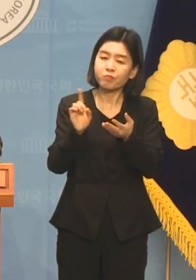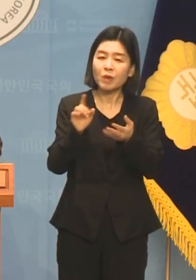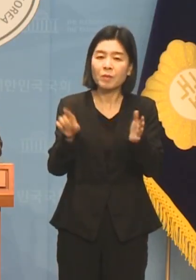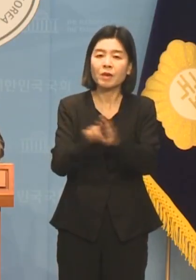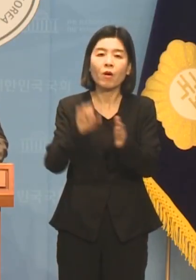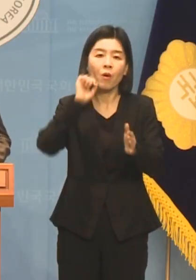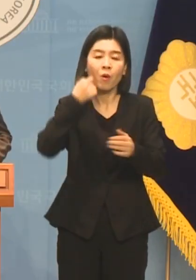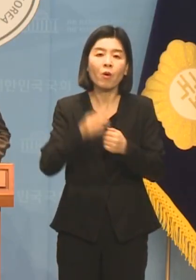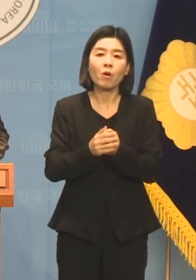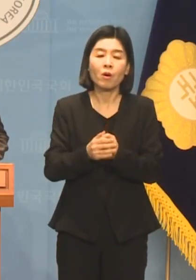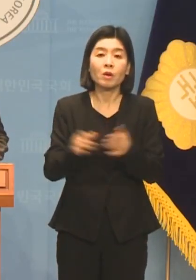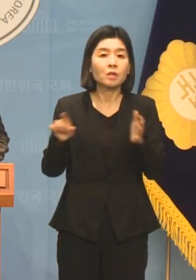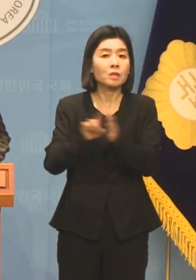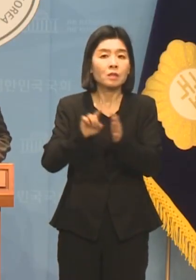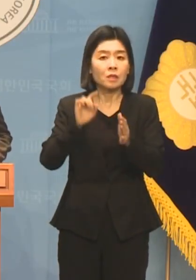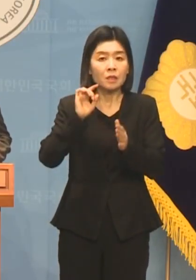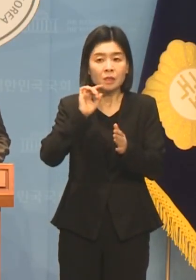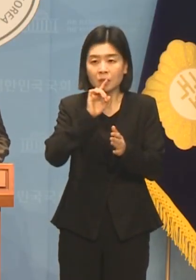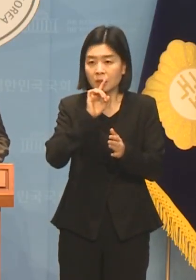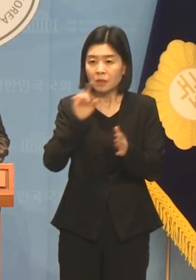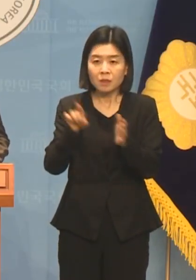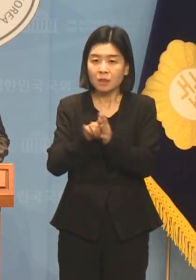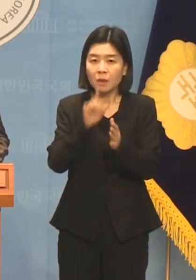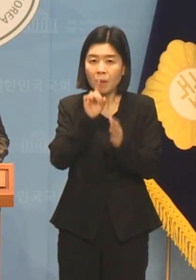이런 식으로 신빙성 논란이 있을 때는